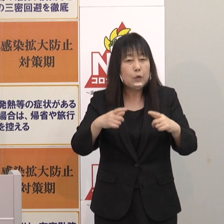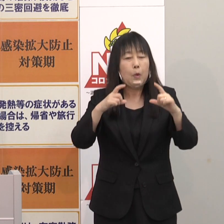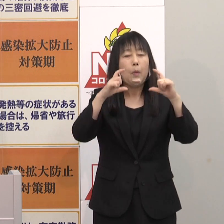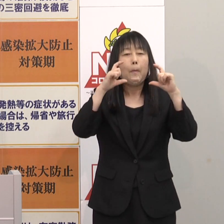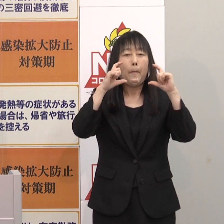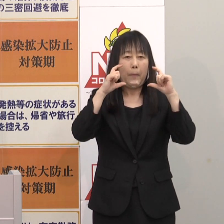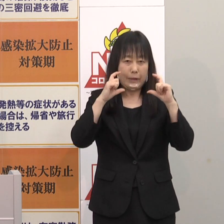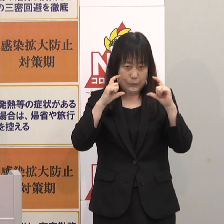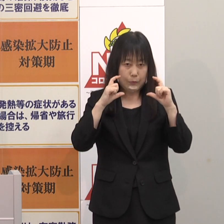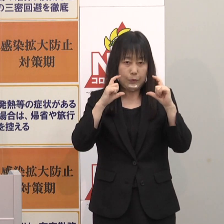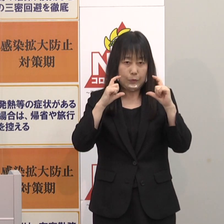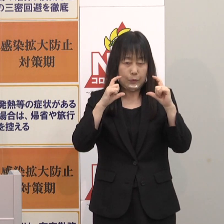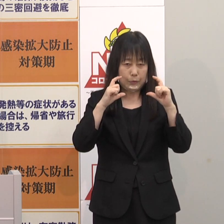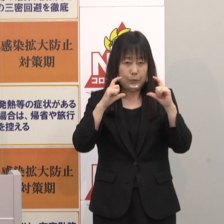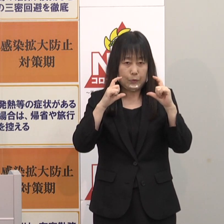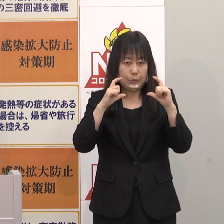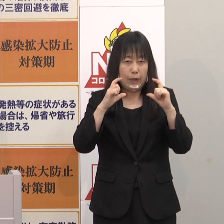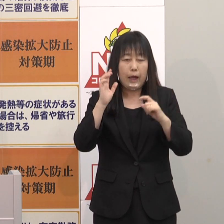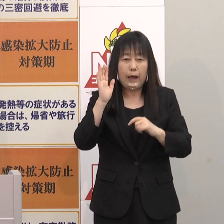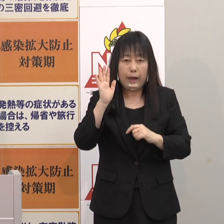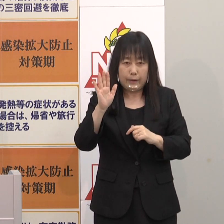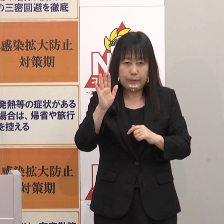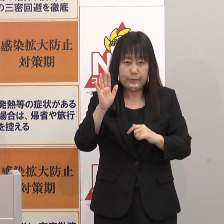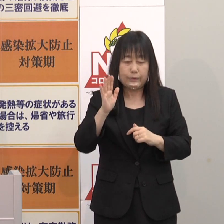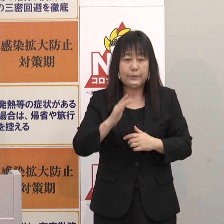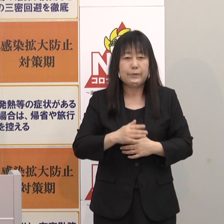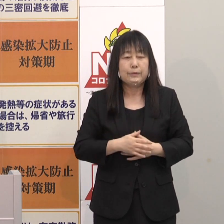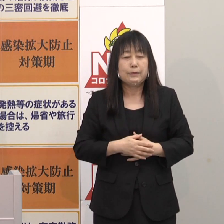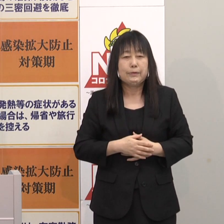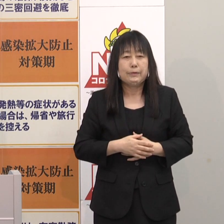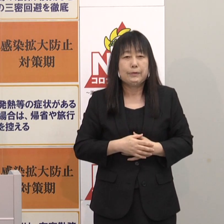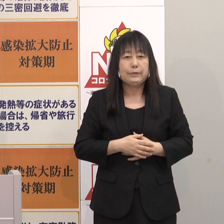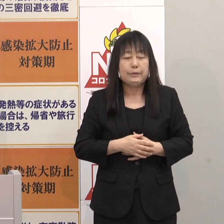か、それに今どうしても